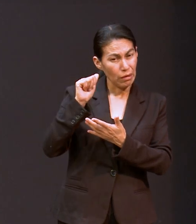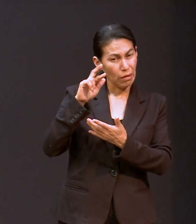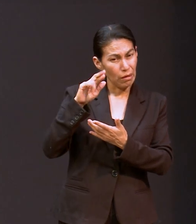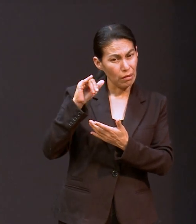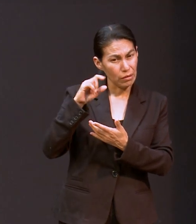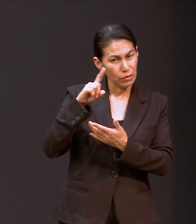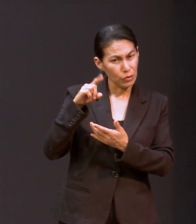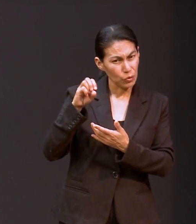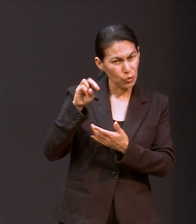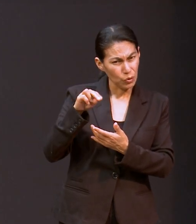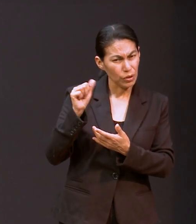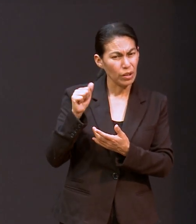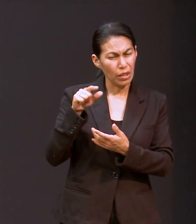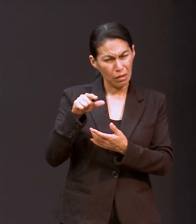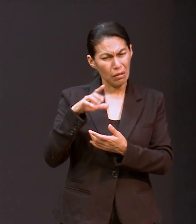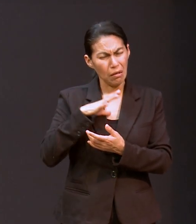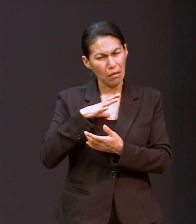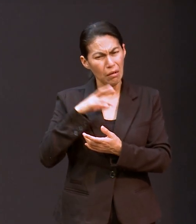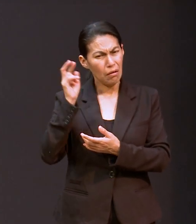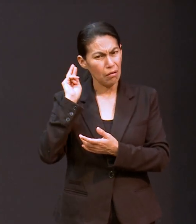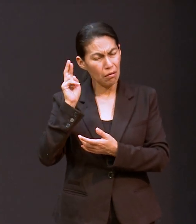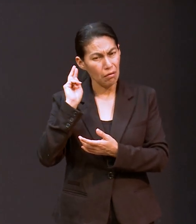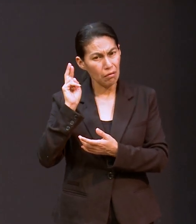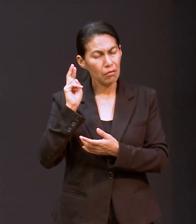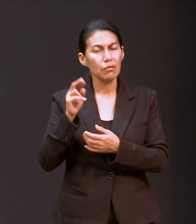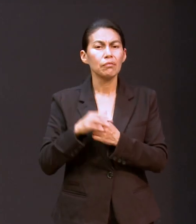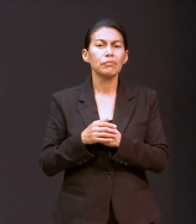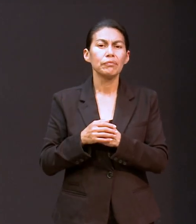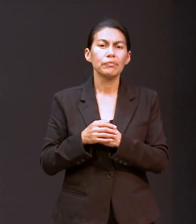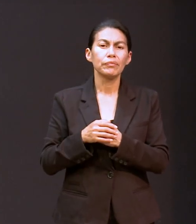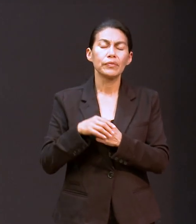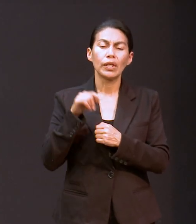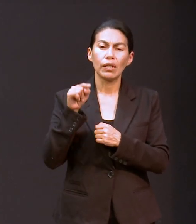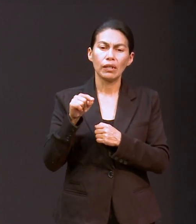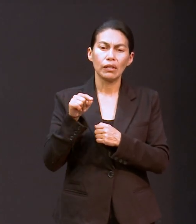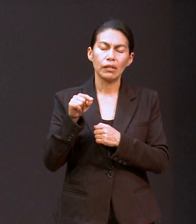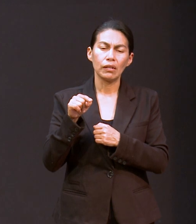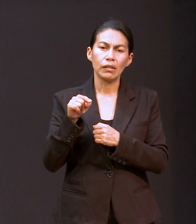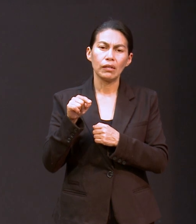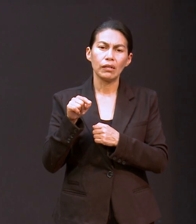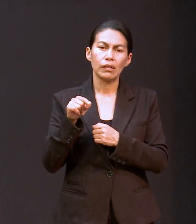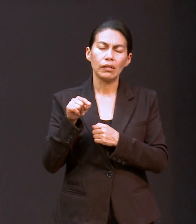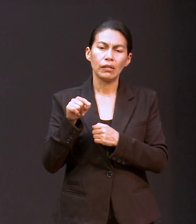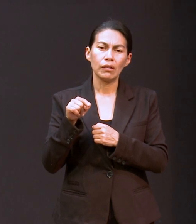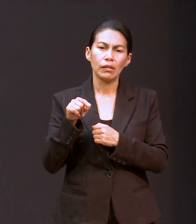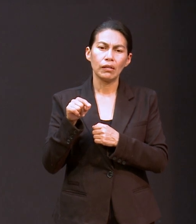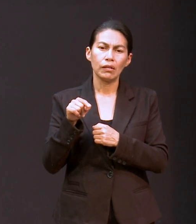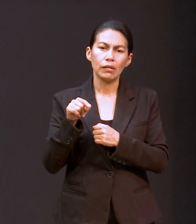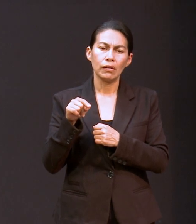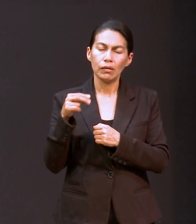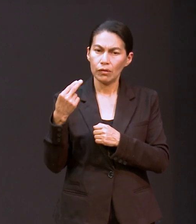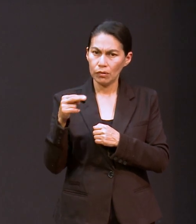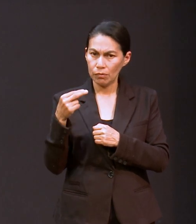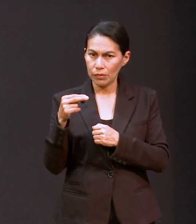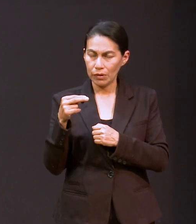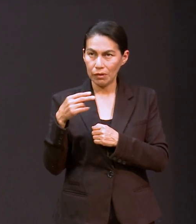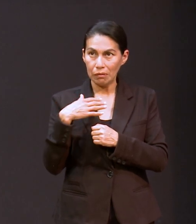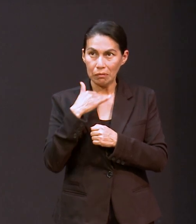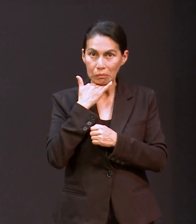en a la zona allá en la zona tenemos un canal de se llamaba